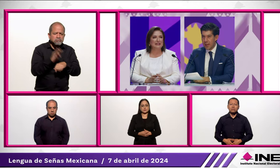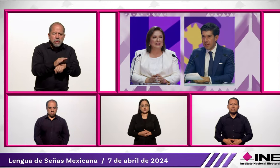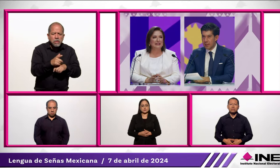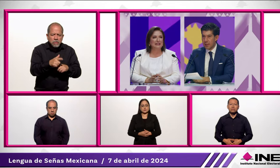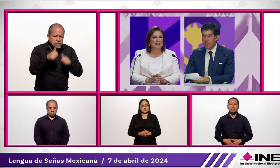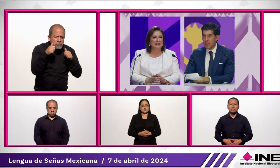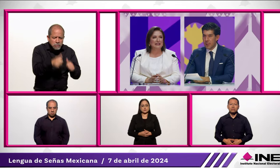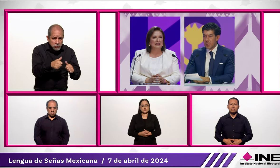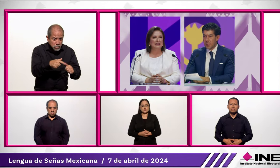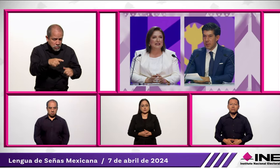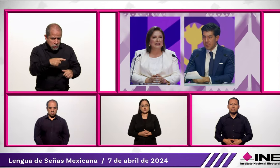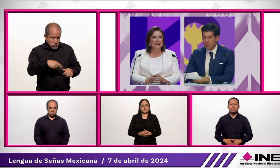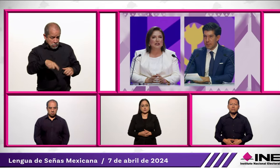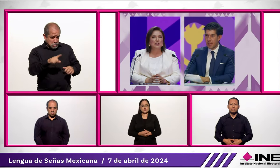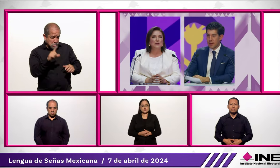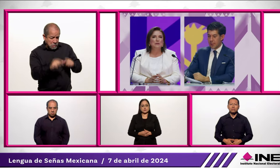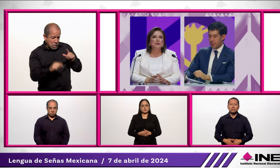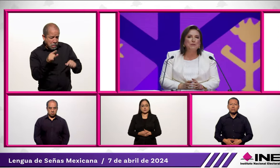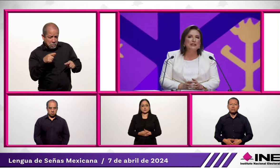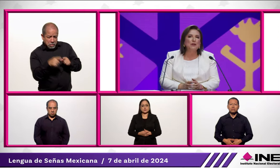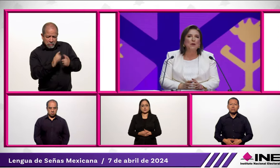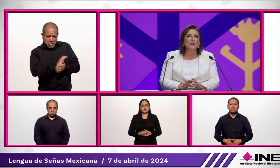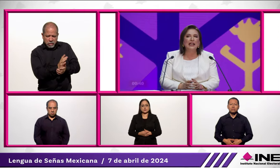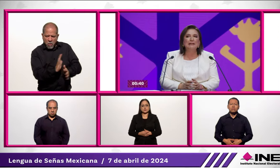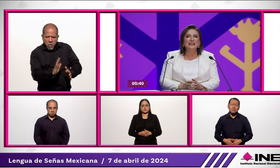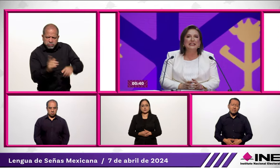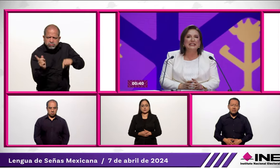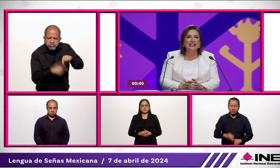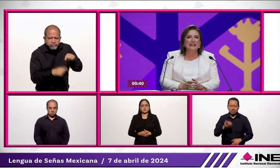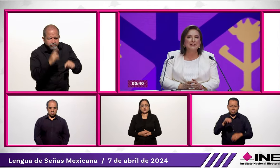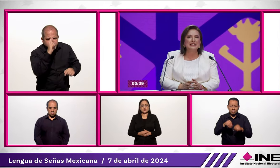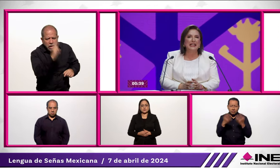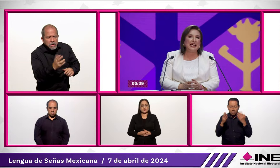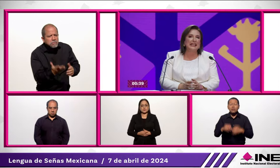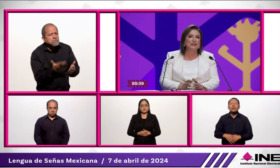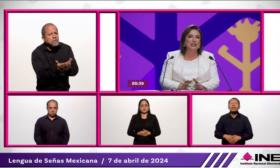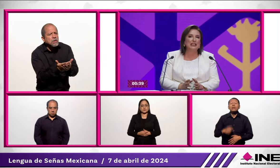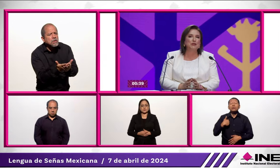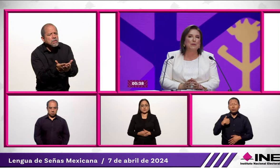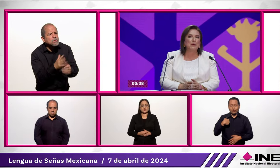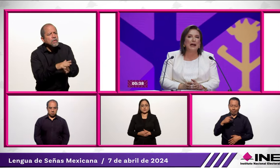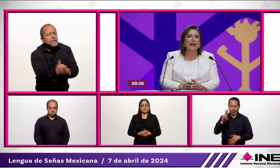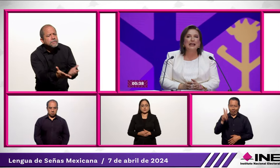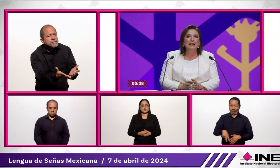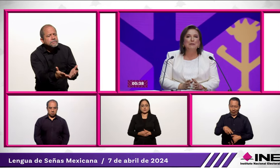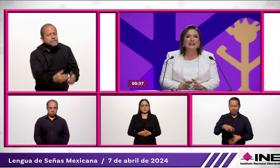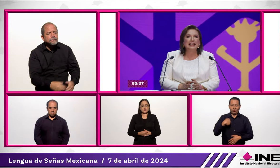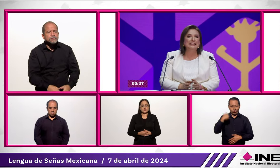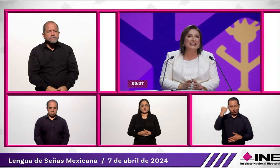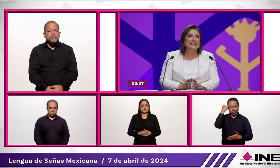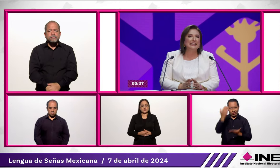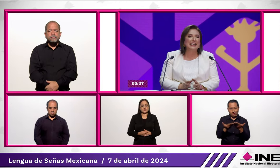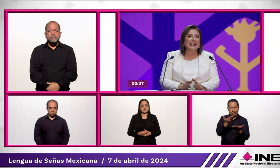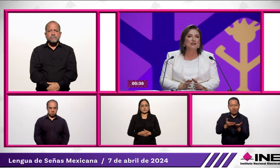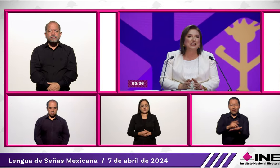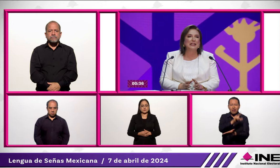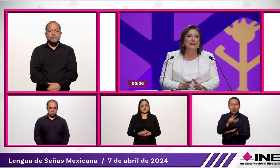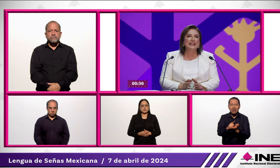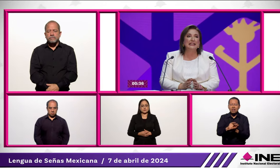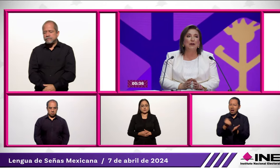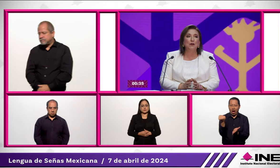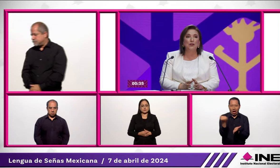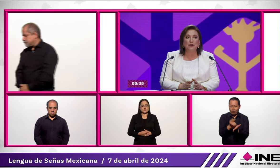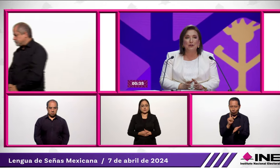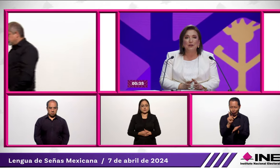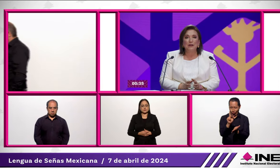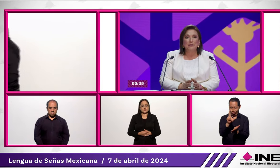la dignidad de estas personas? Candidata. Por supuesto, una de mis iniciativas de ley que no se quiso aprobar, pues es castigar los